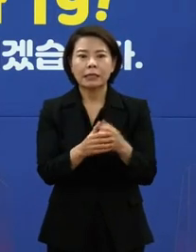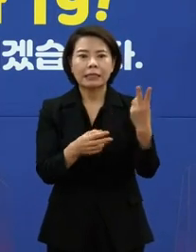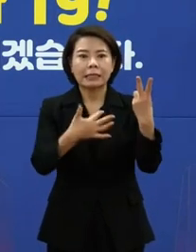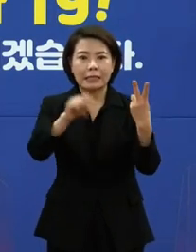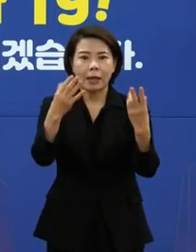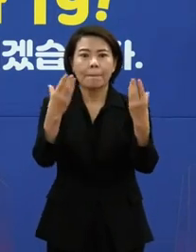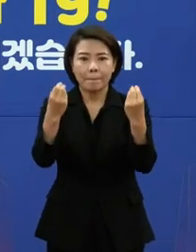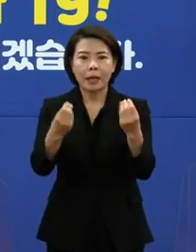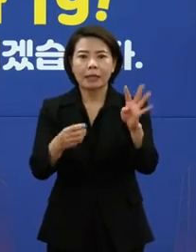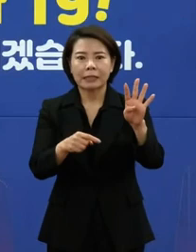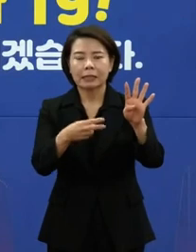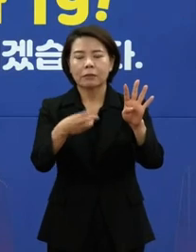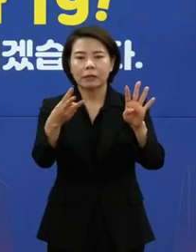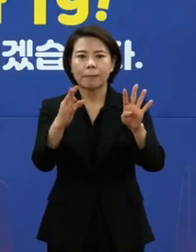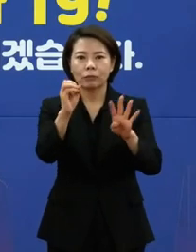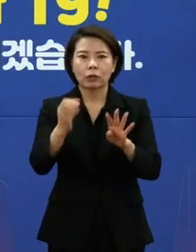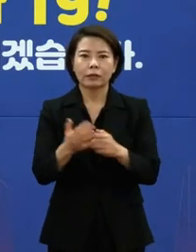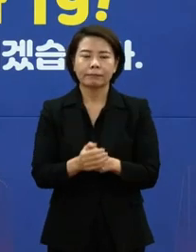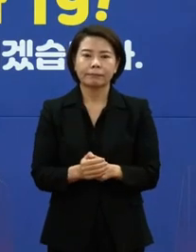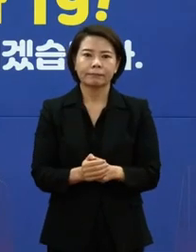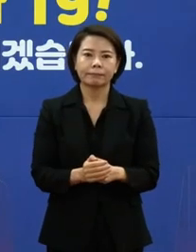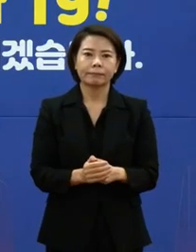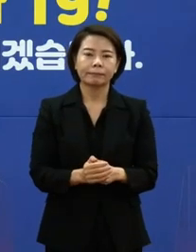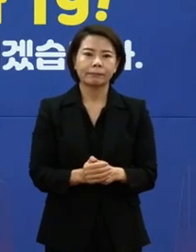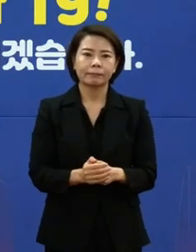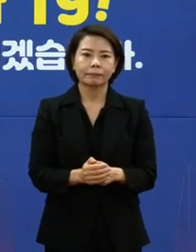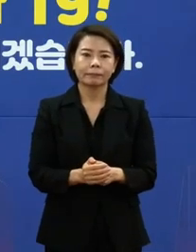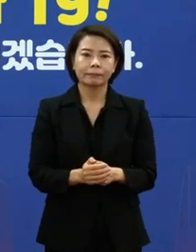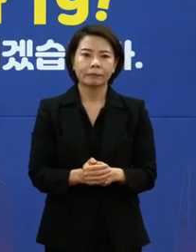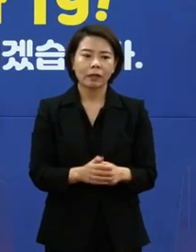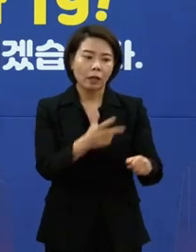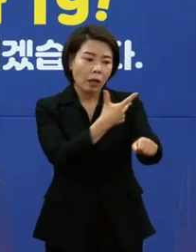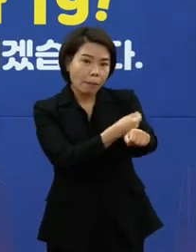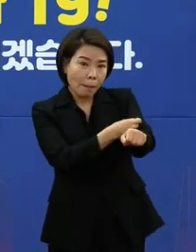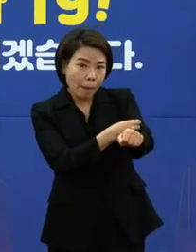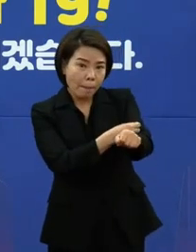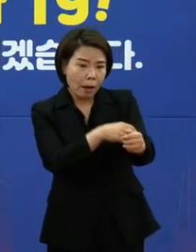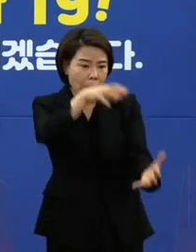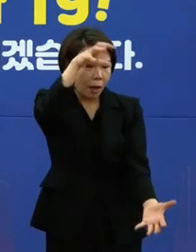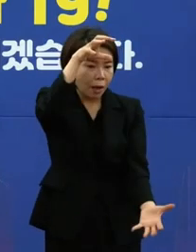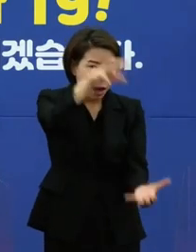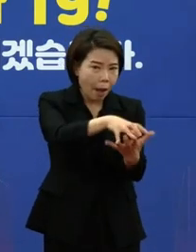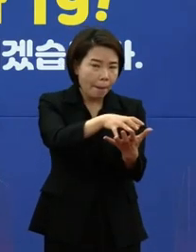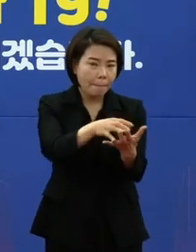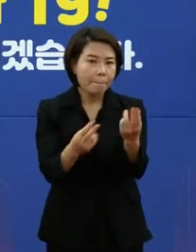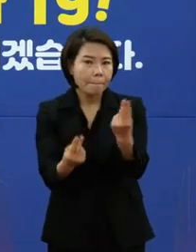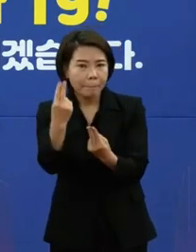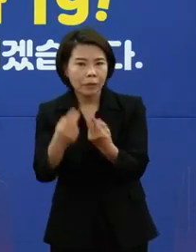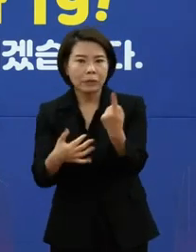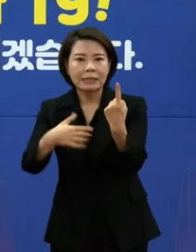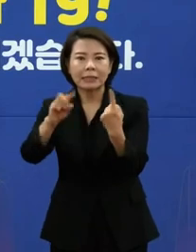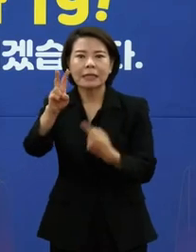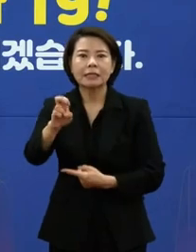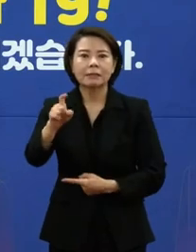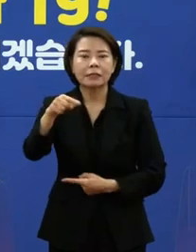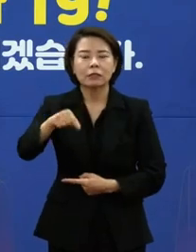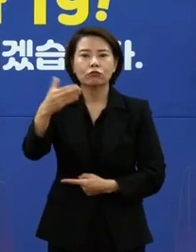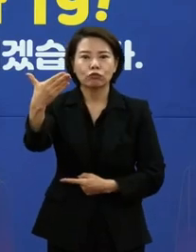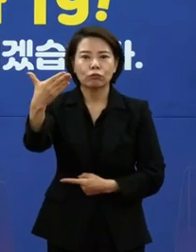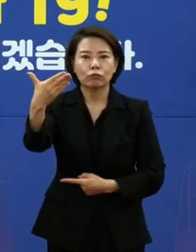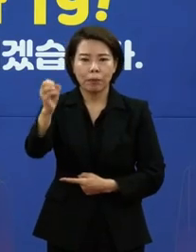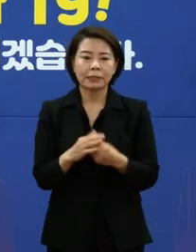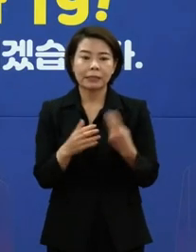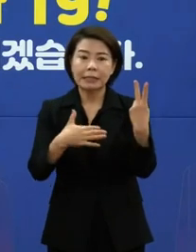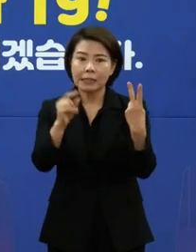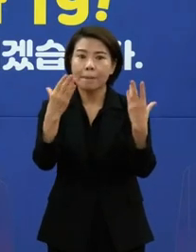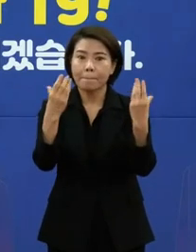완료자는 4.3%입니다. 접종 대상 인구수 대비 1차 완료자는 21.9%,